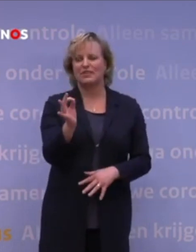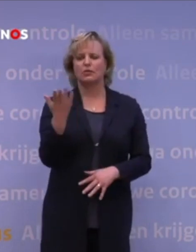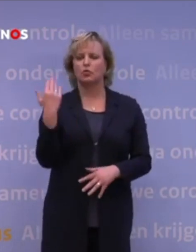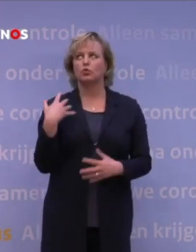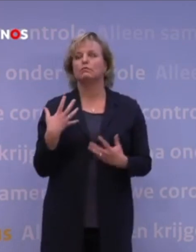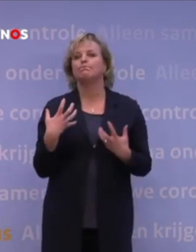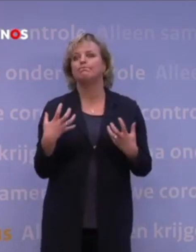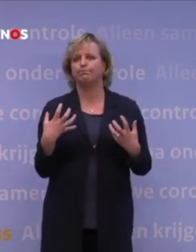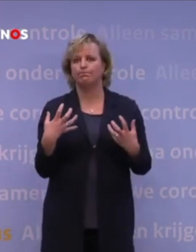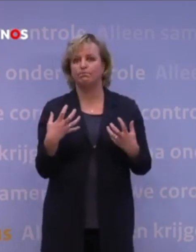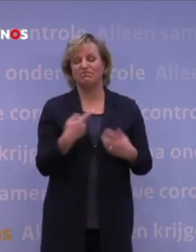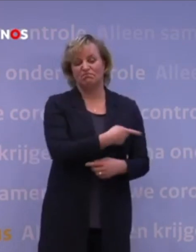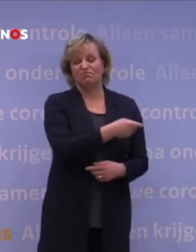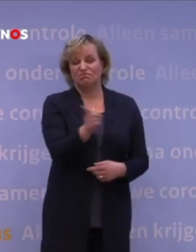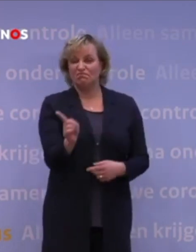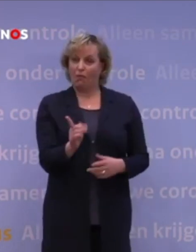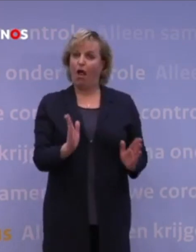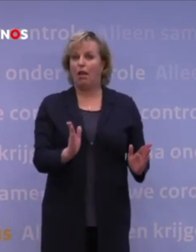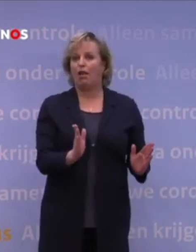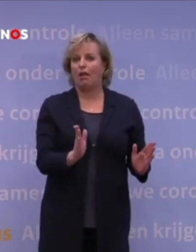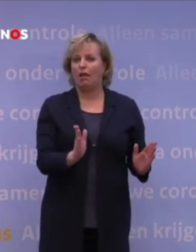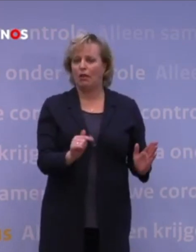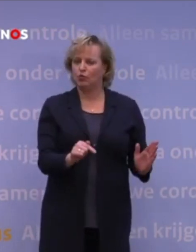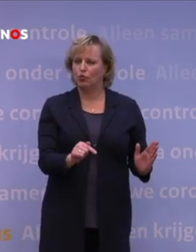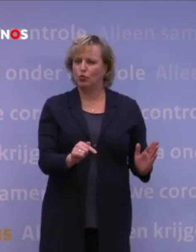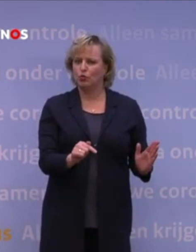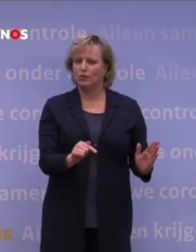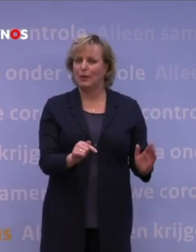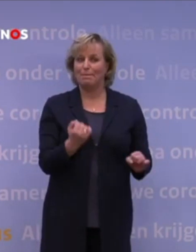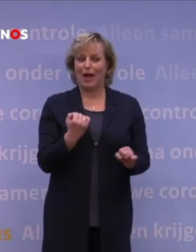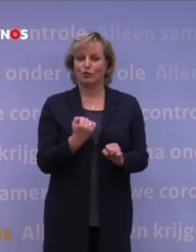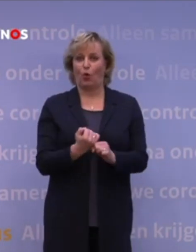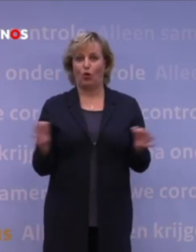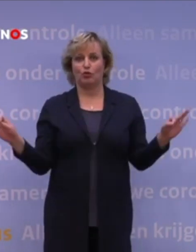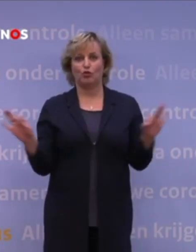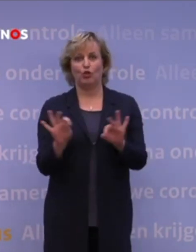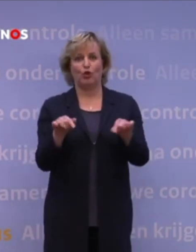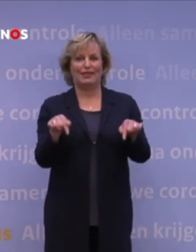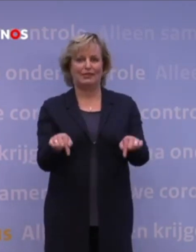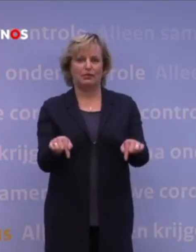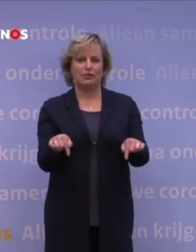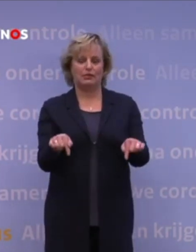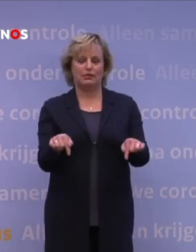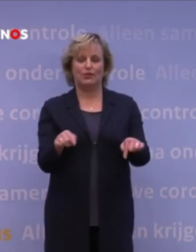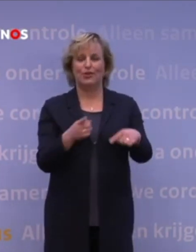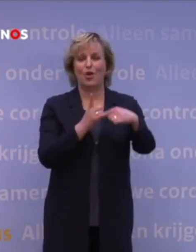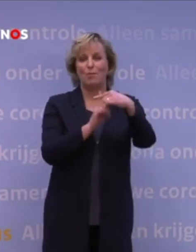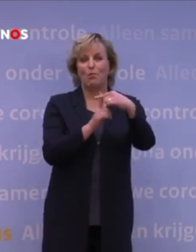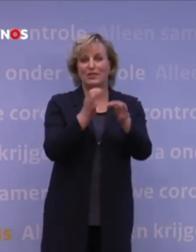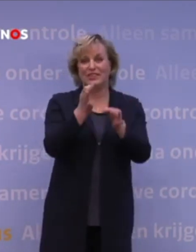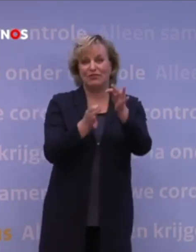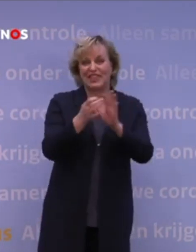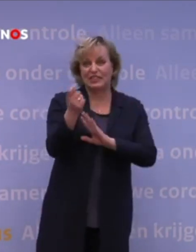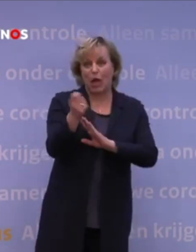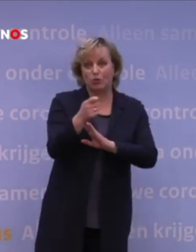van de mensen heeft een prik gehad. Wow, boom. En toch staan we hier weer. Oh nee, het aantal positieve testuitslagen is de laatste